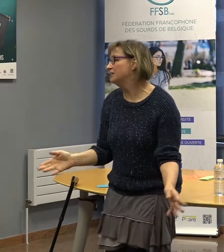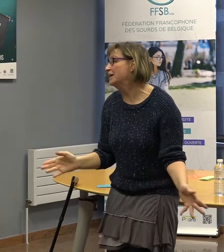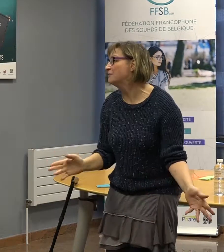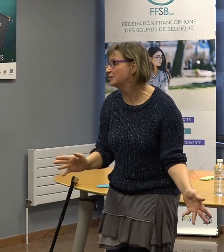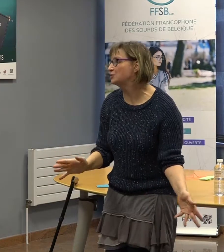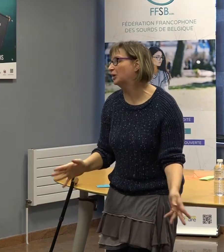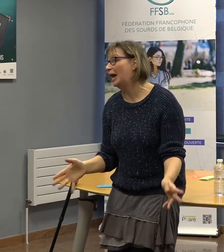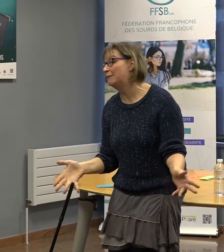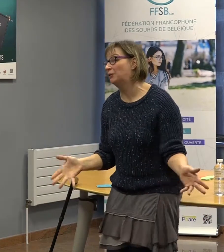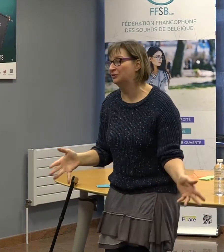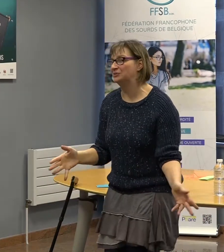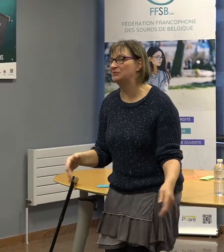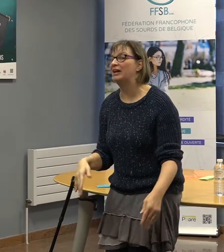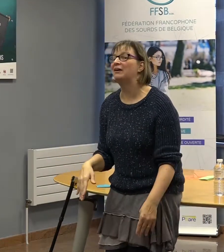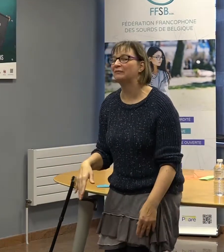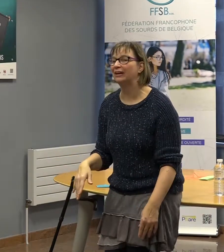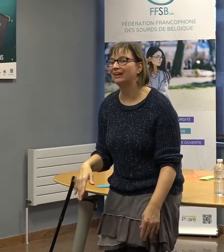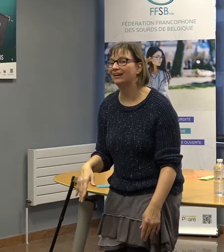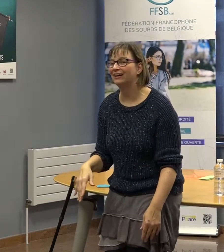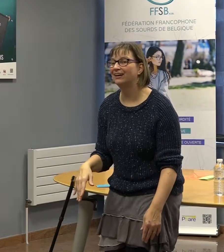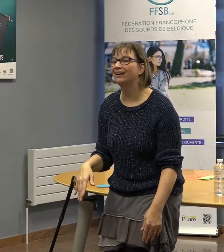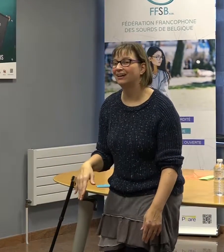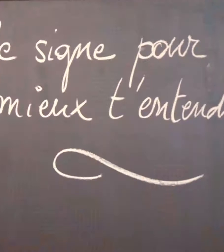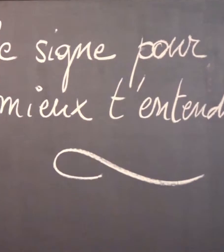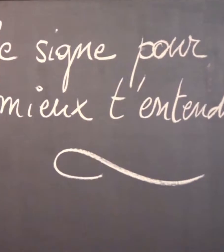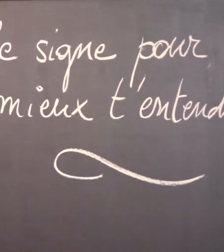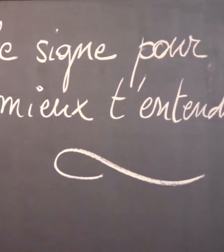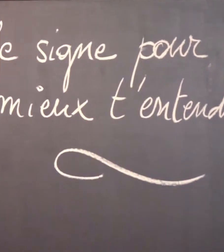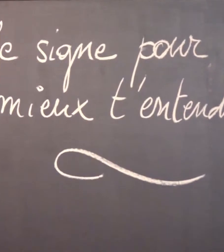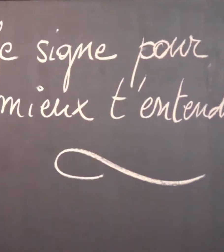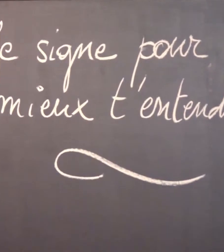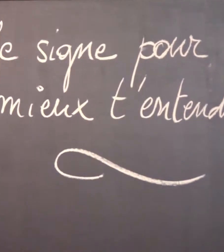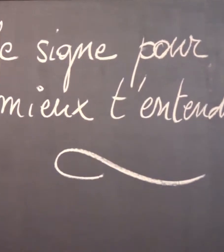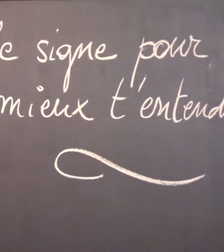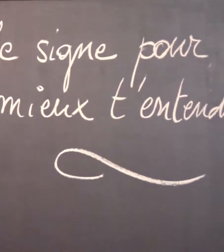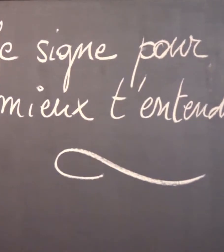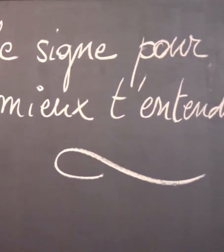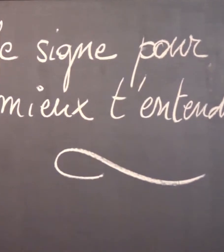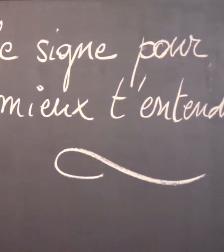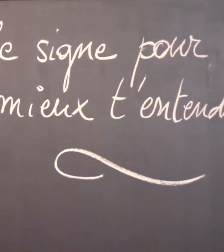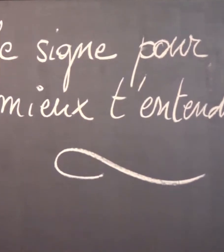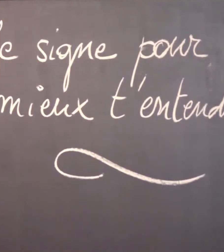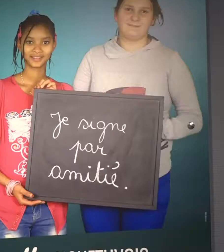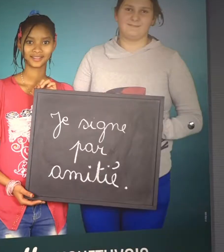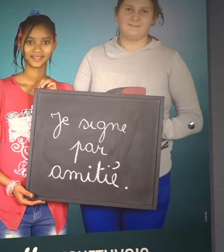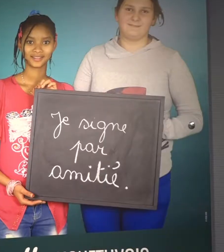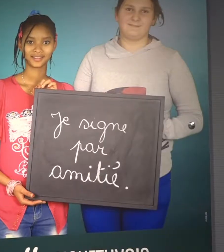C'est quelque chose qui les interpelle, qui les touche parfois. Donc oui, c'est vraiment un domaine